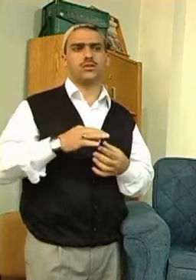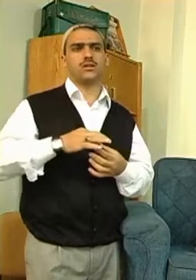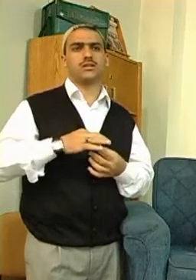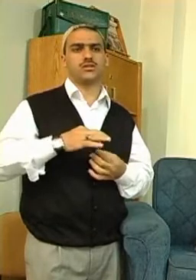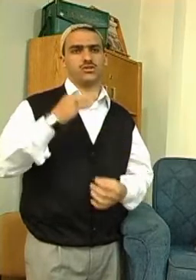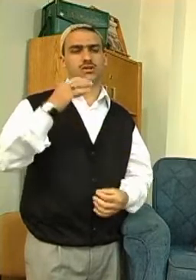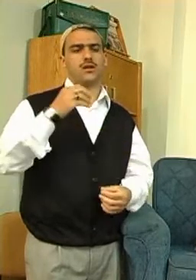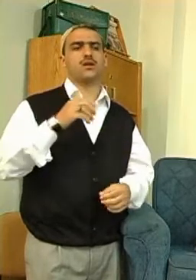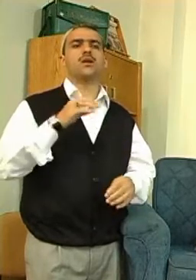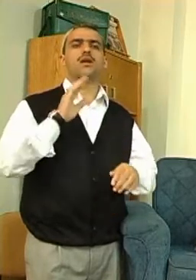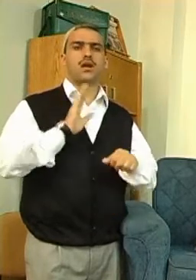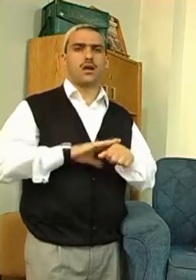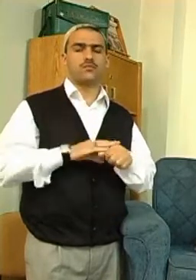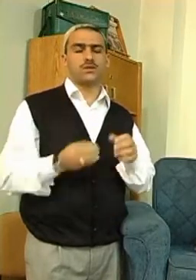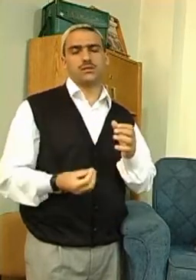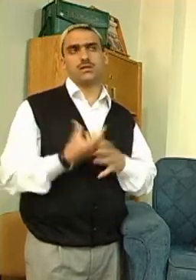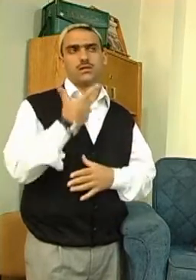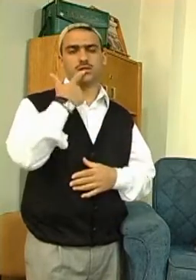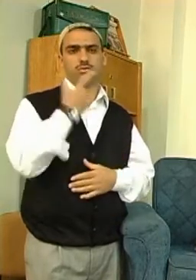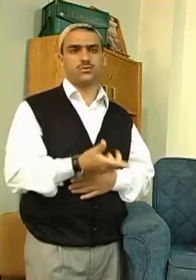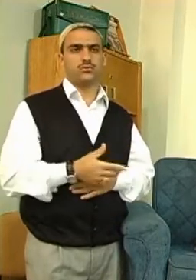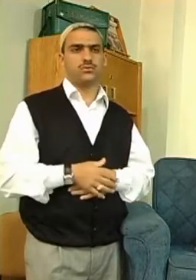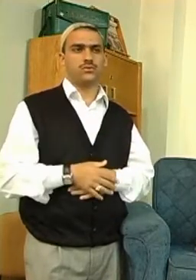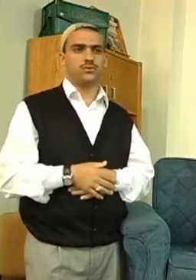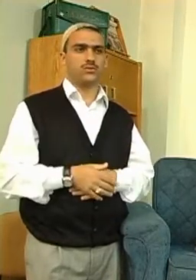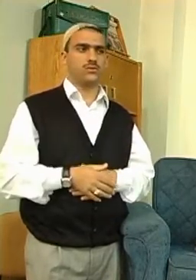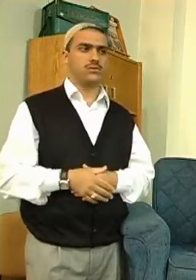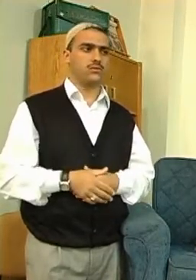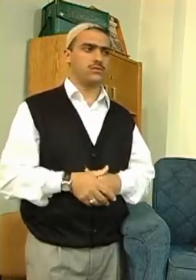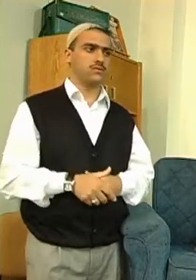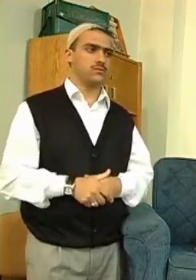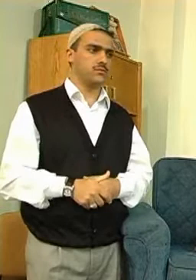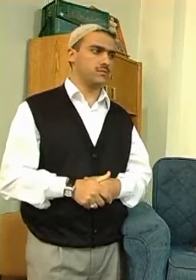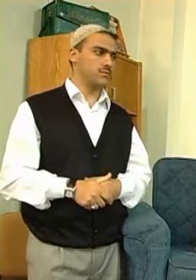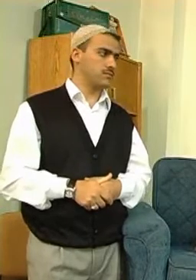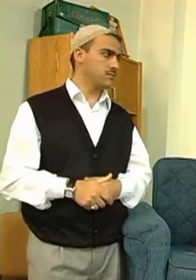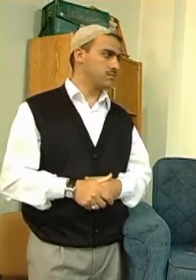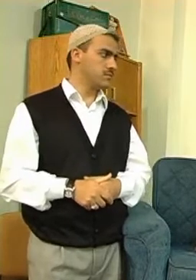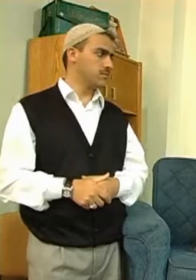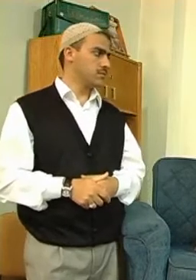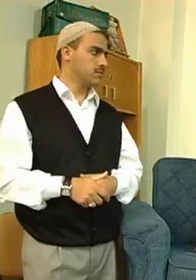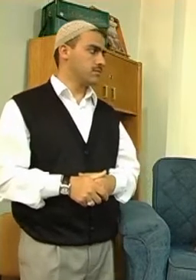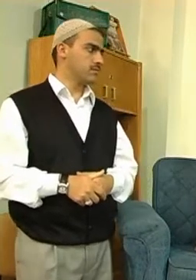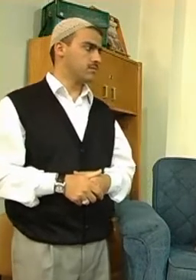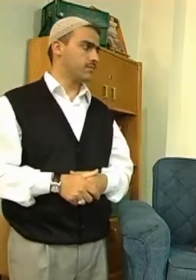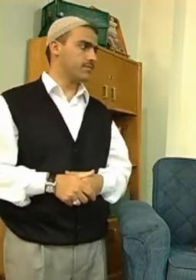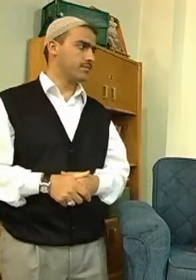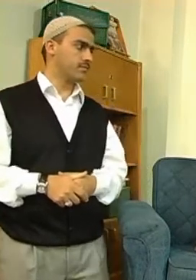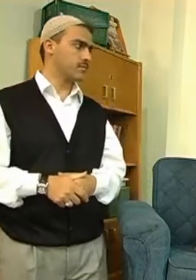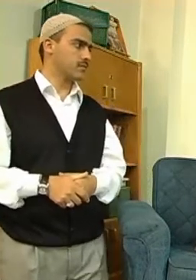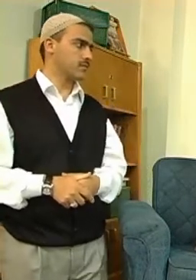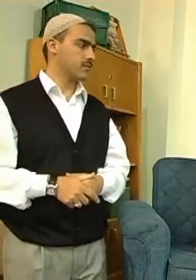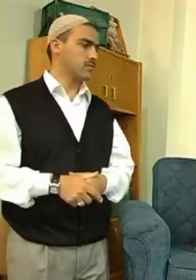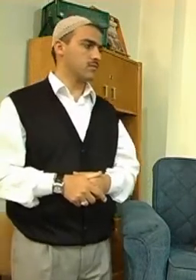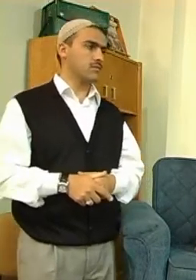mana tam tutmuyor. Dersin tümünden anlıyoruz ki ve anlayacağız ki Cenab-ı Hak insanı en mükemmel